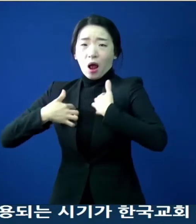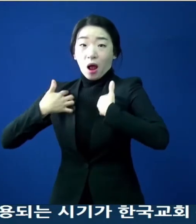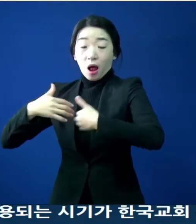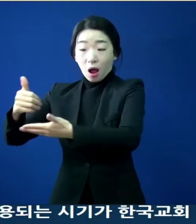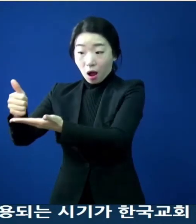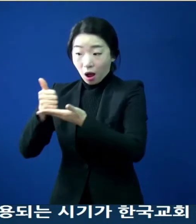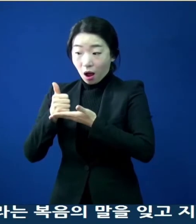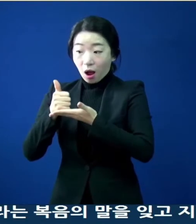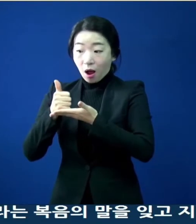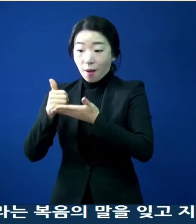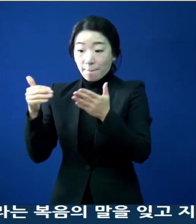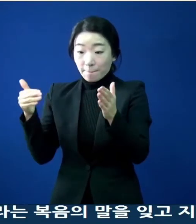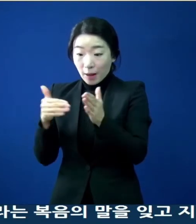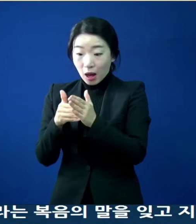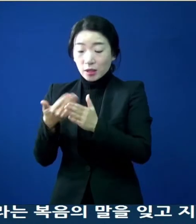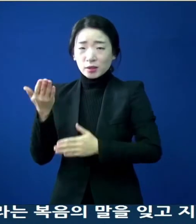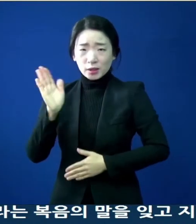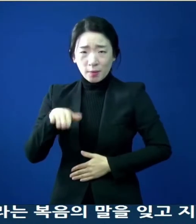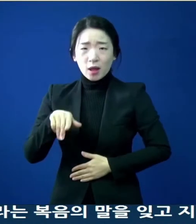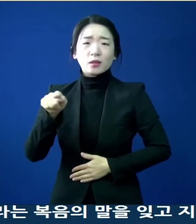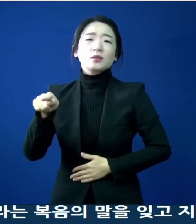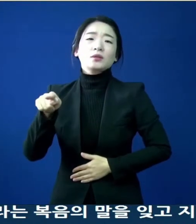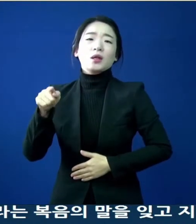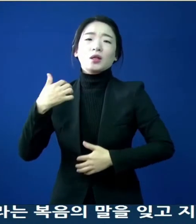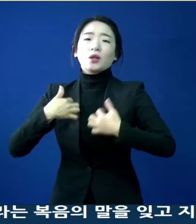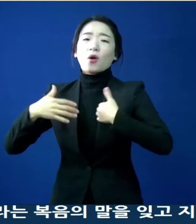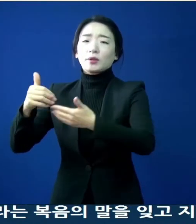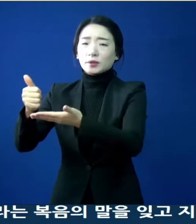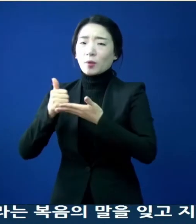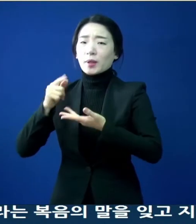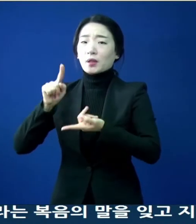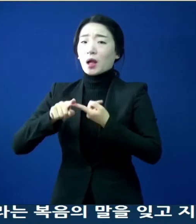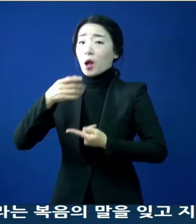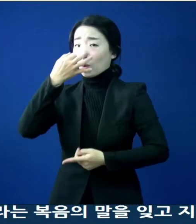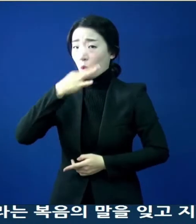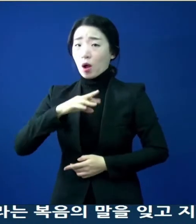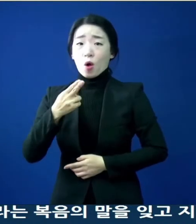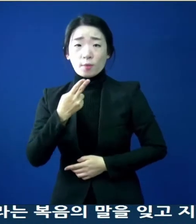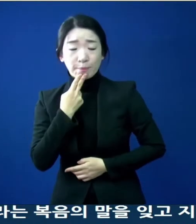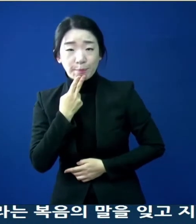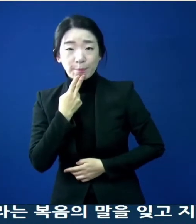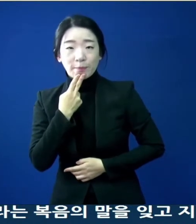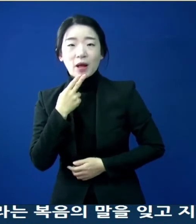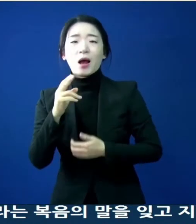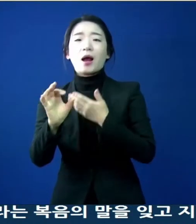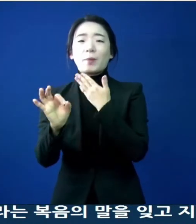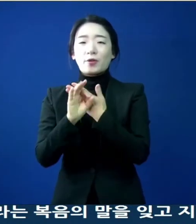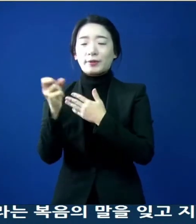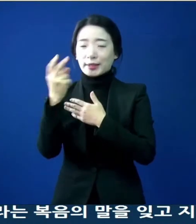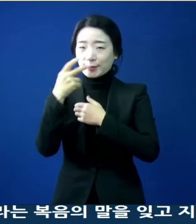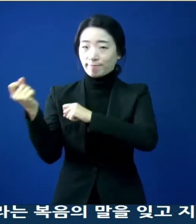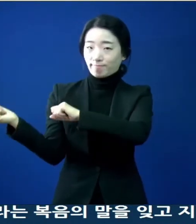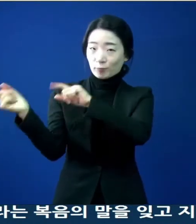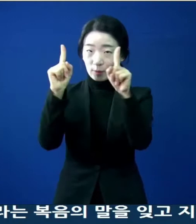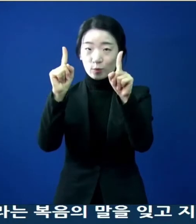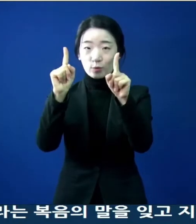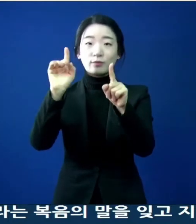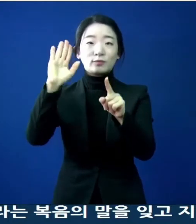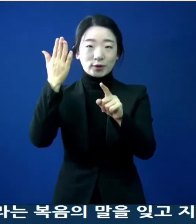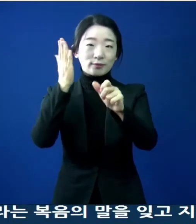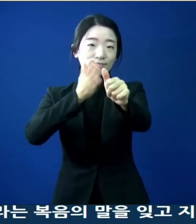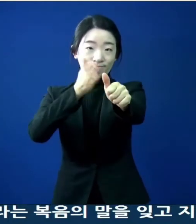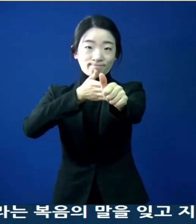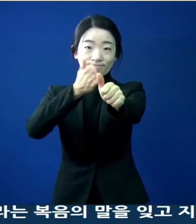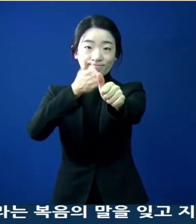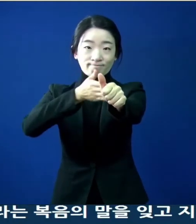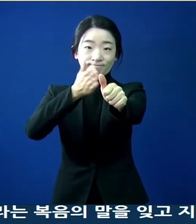영접한 그 고백의 효과가 우리 삶 가운데 나타나지 않은 성도님들이 있다면 그것을 회복하는 이 시간이 될 수 있기를